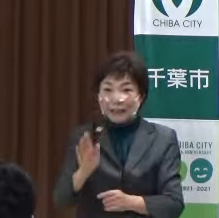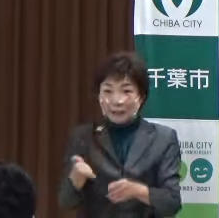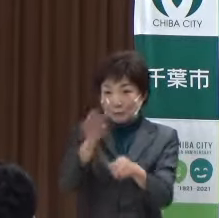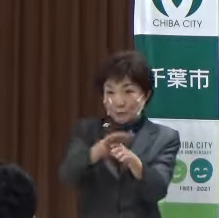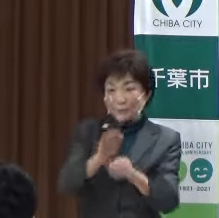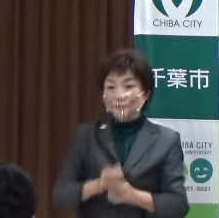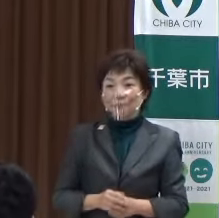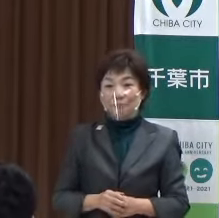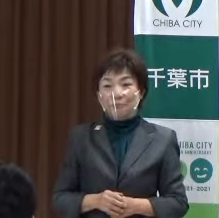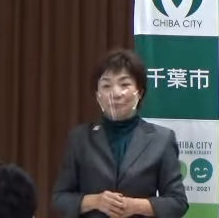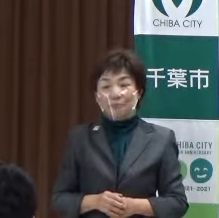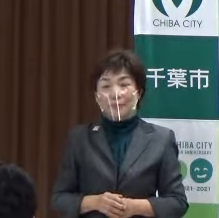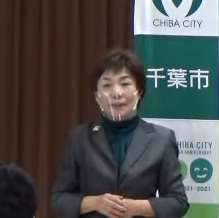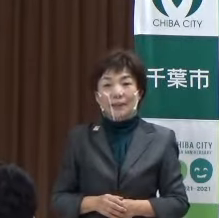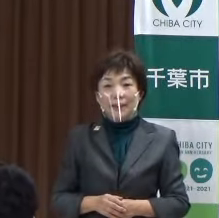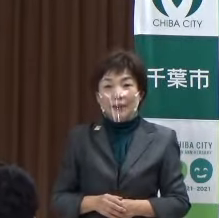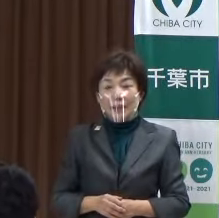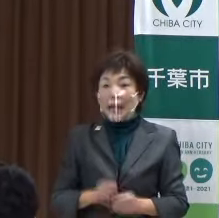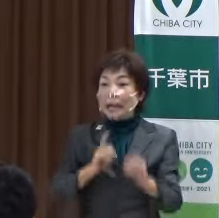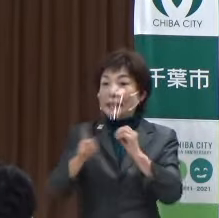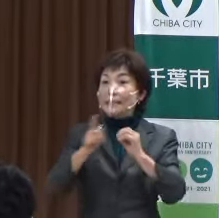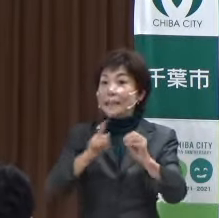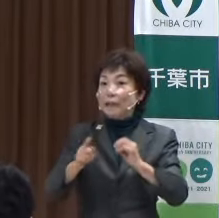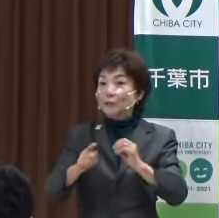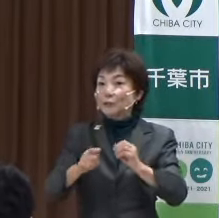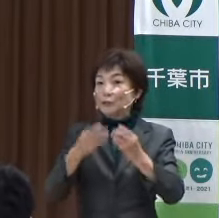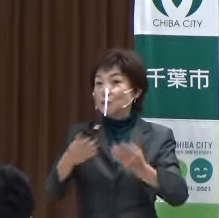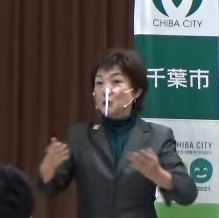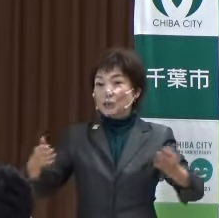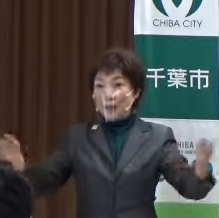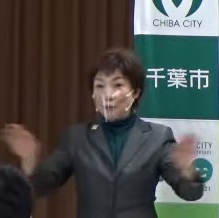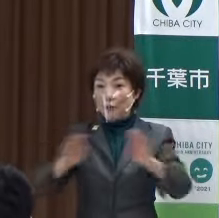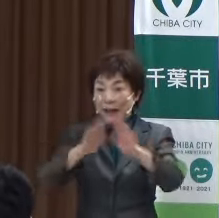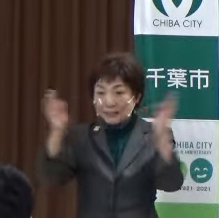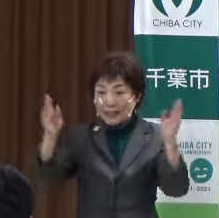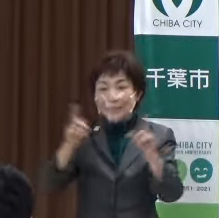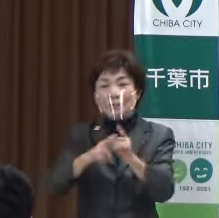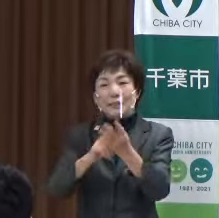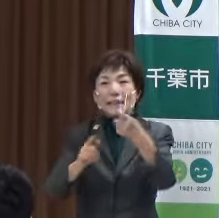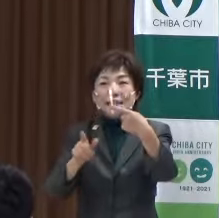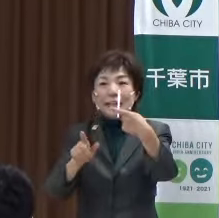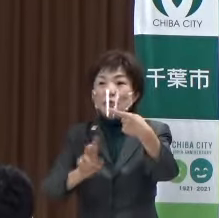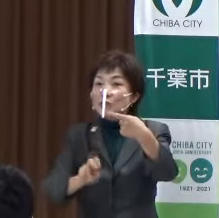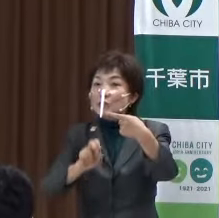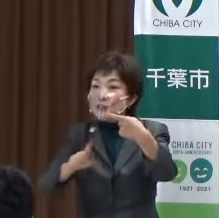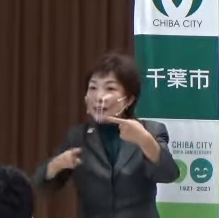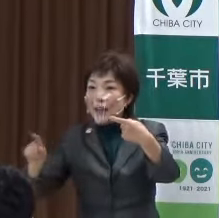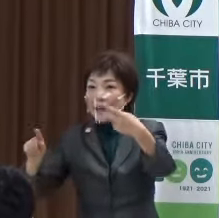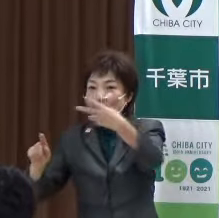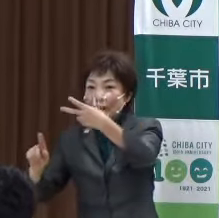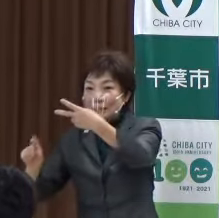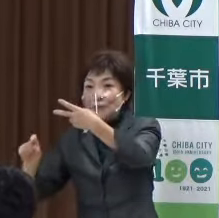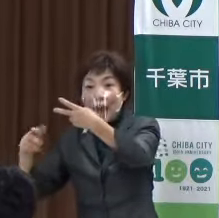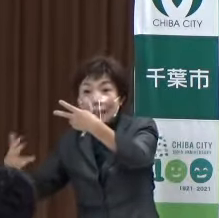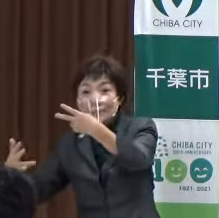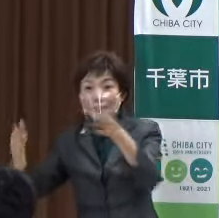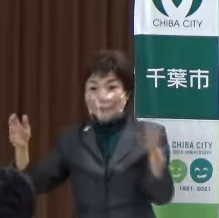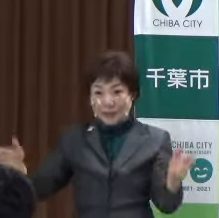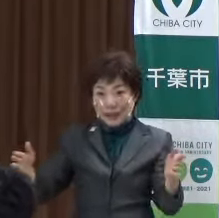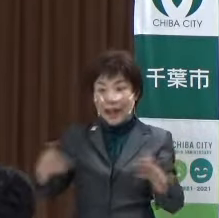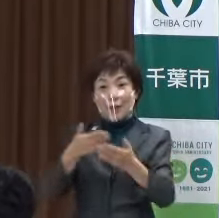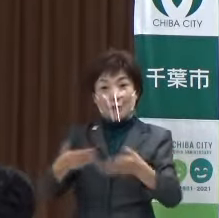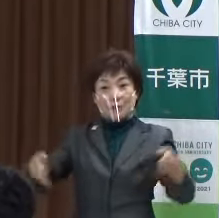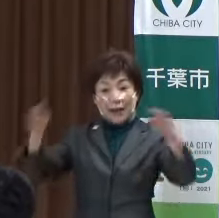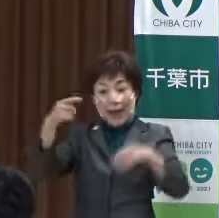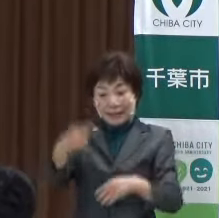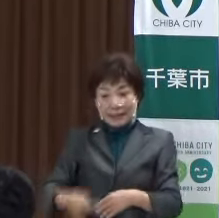ています。デジタルミュージアムの開催についてです。千葉市は1月22日から2月28日まで、美術